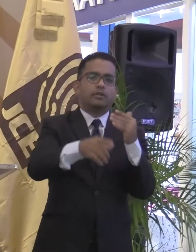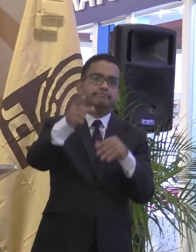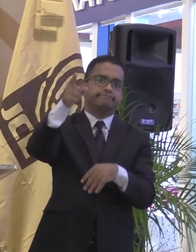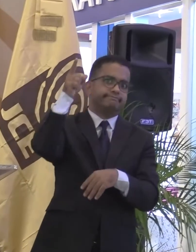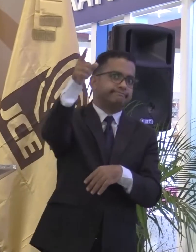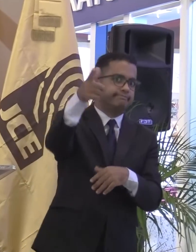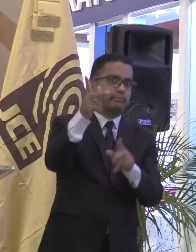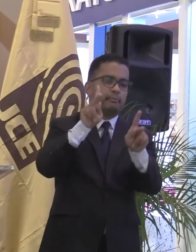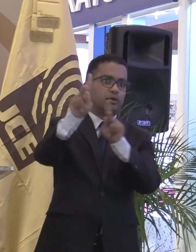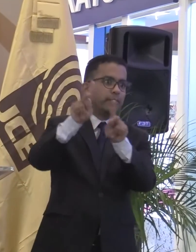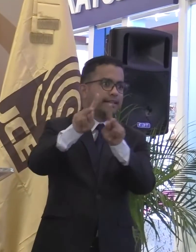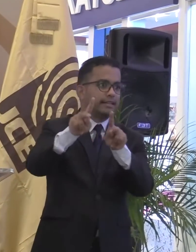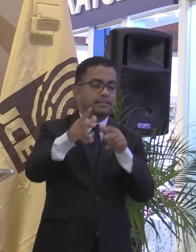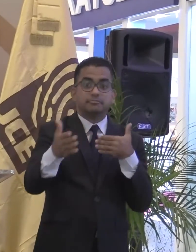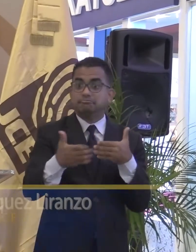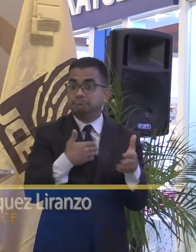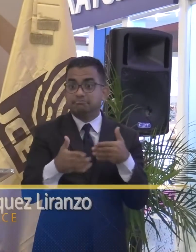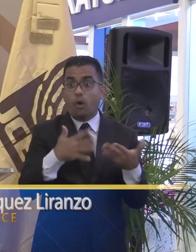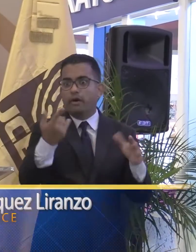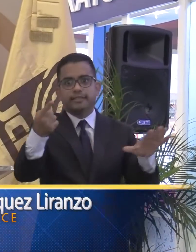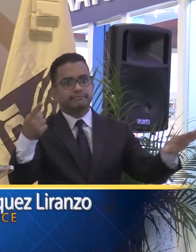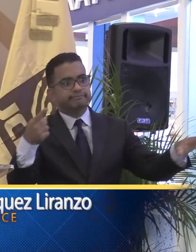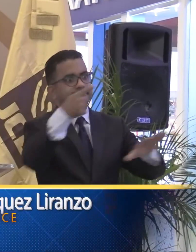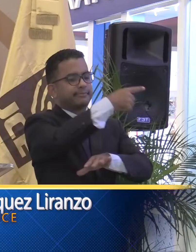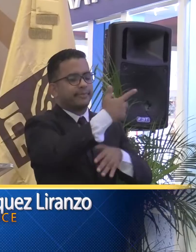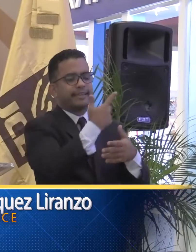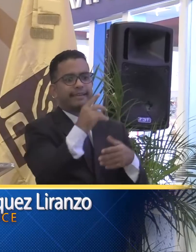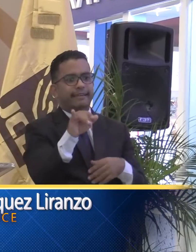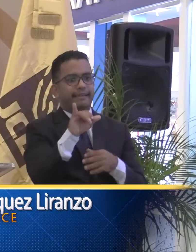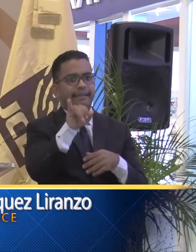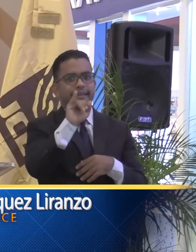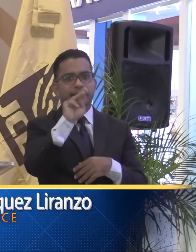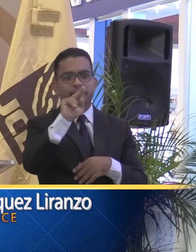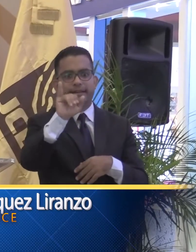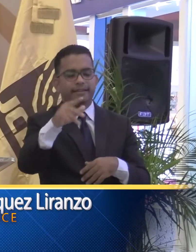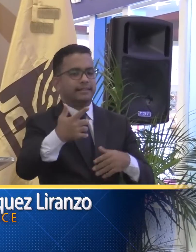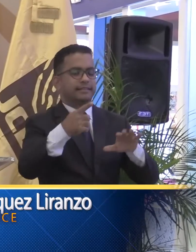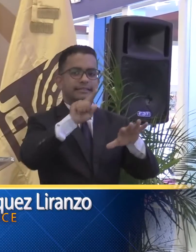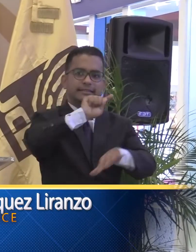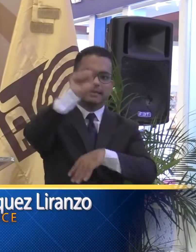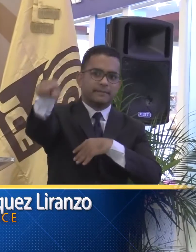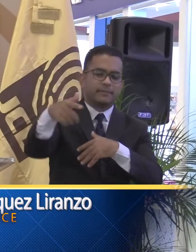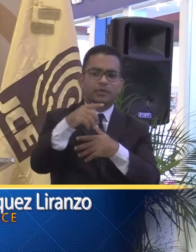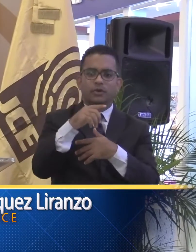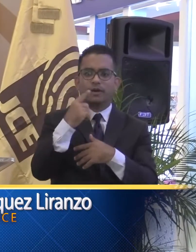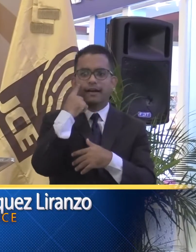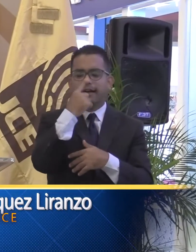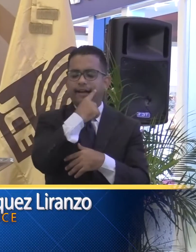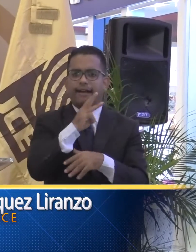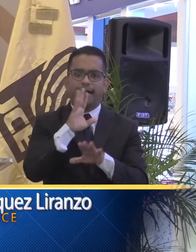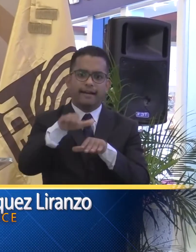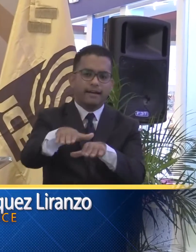puerto plata el imán y verón gran tu arriba la guaraná ojo de agua los